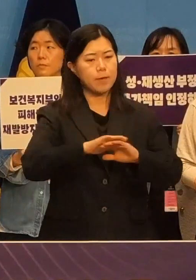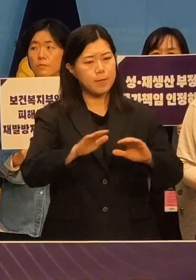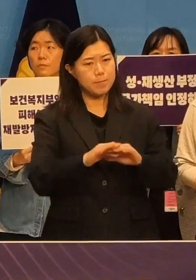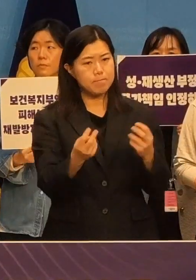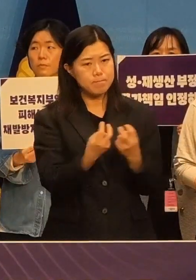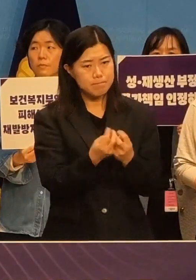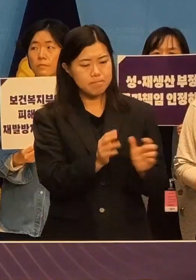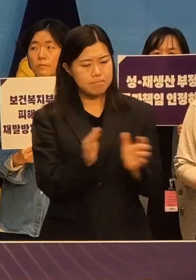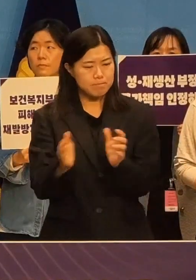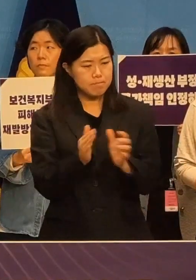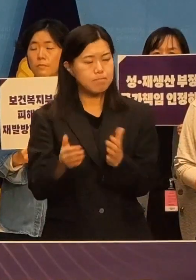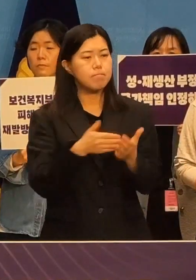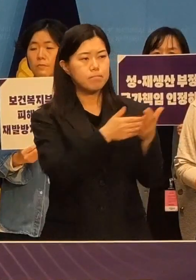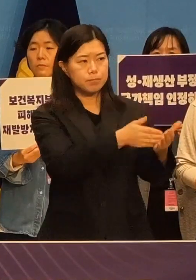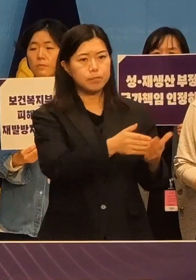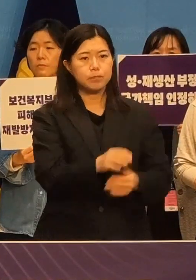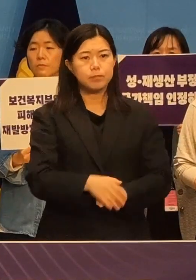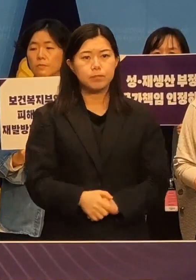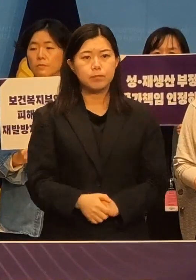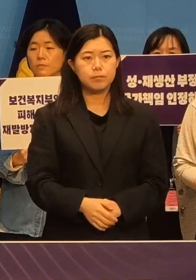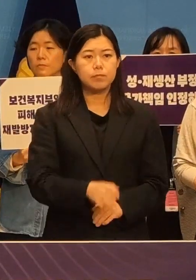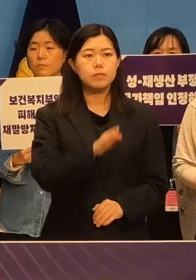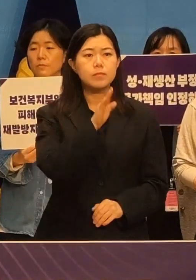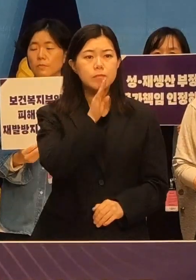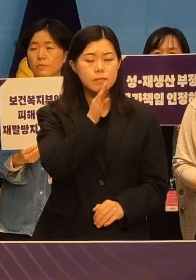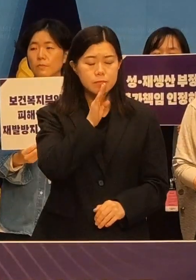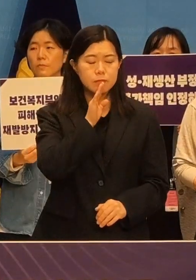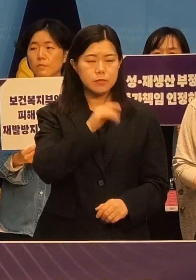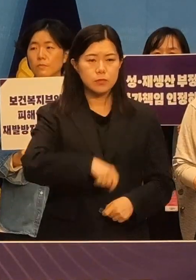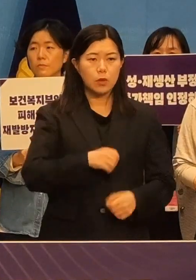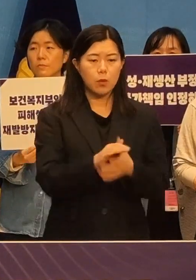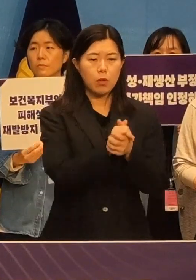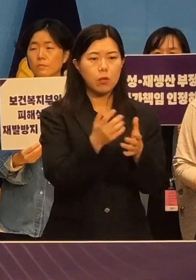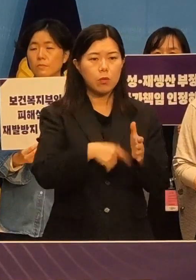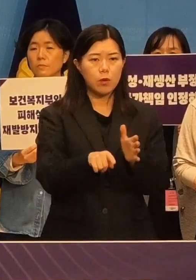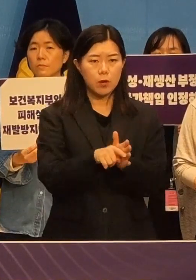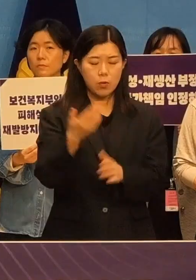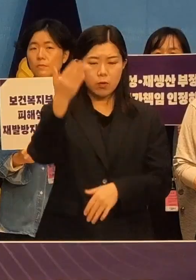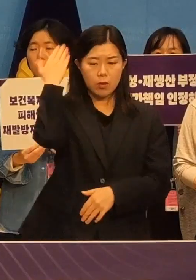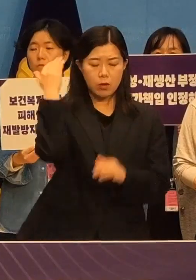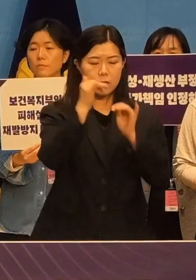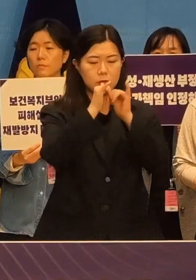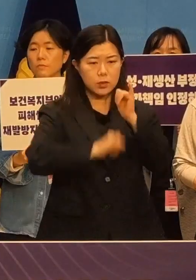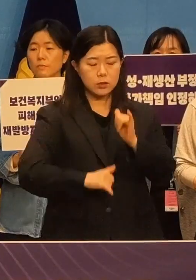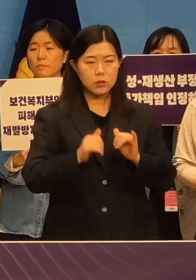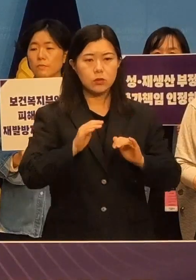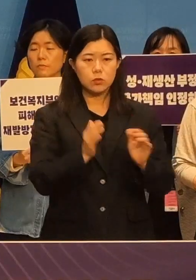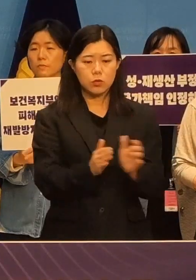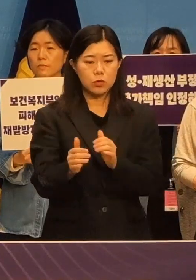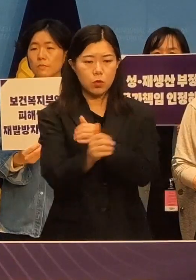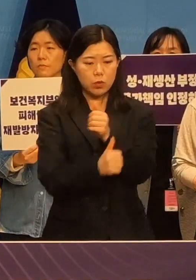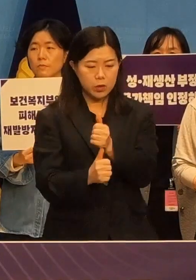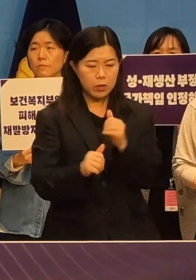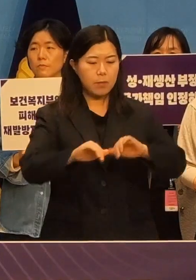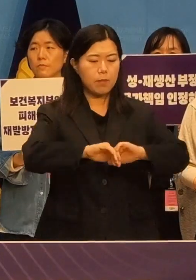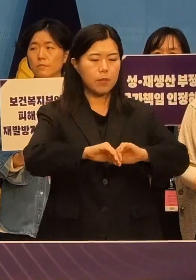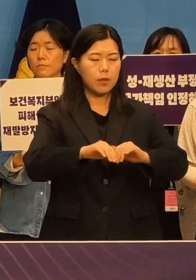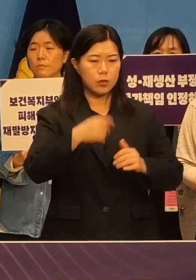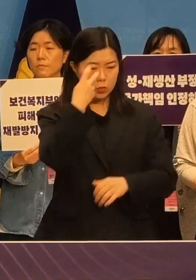위한 자리입니다. 진실 화해를 위한 과거사 정리위원회의 조사와는 별개로